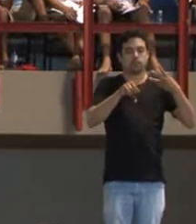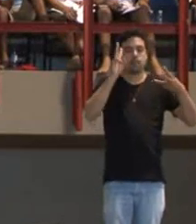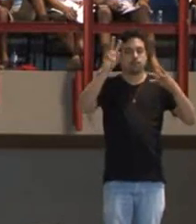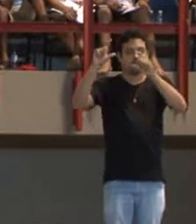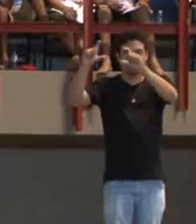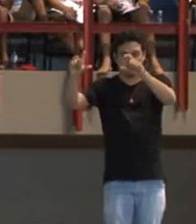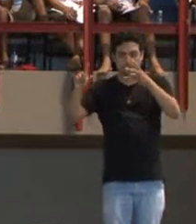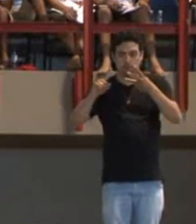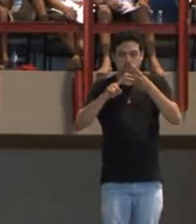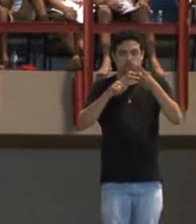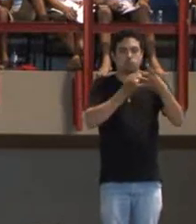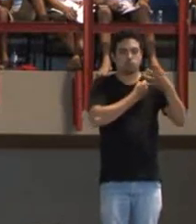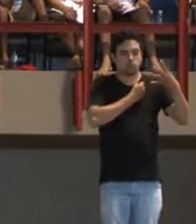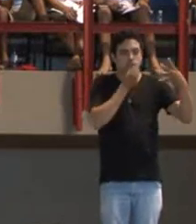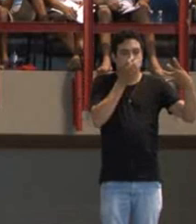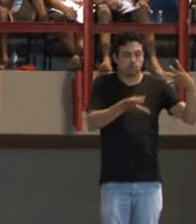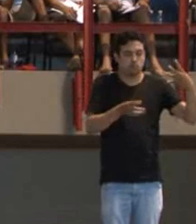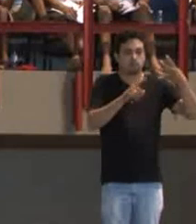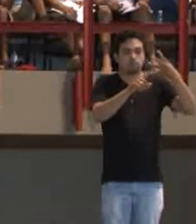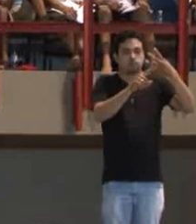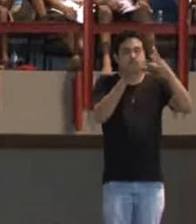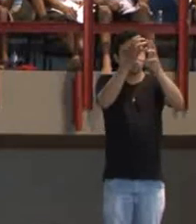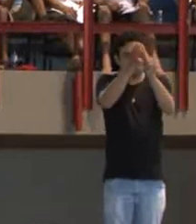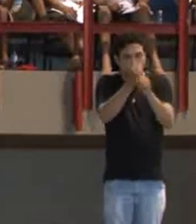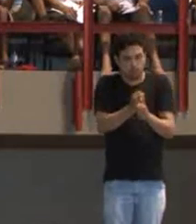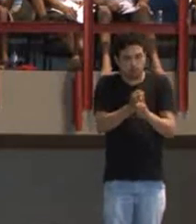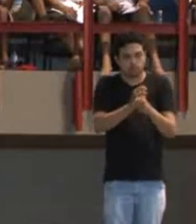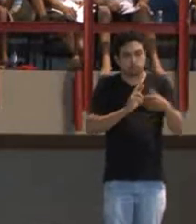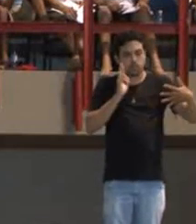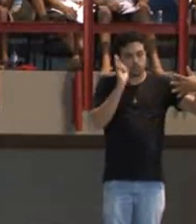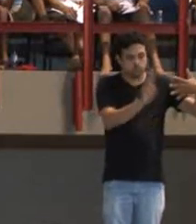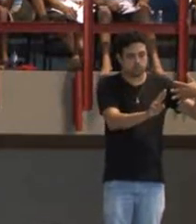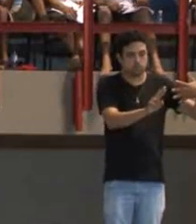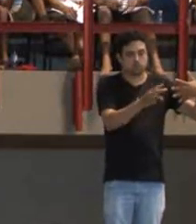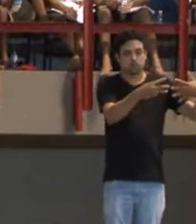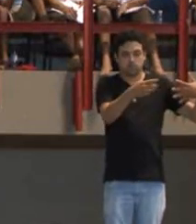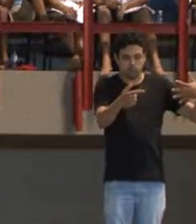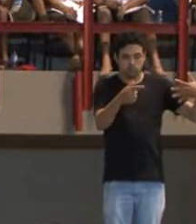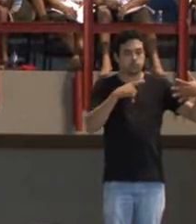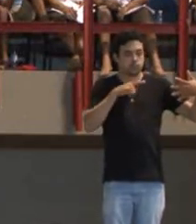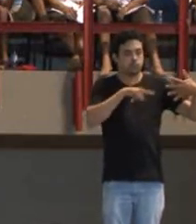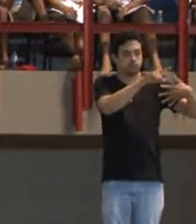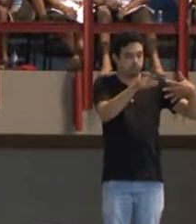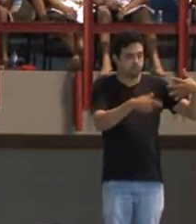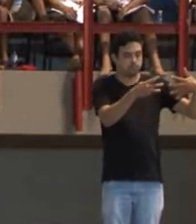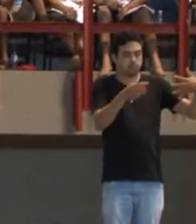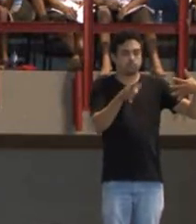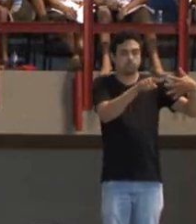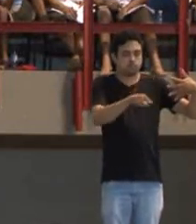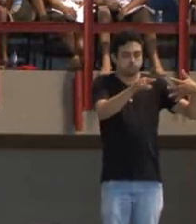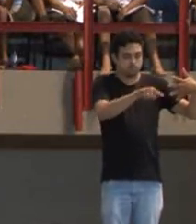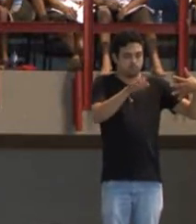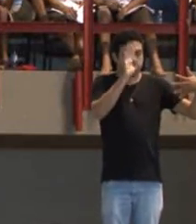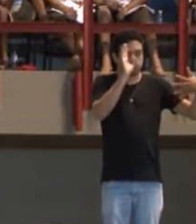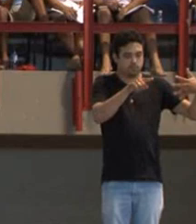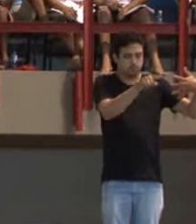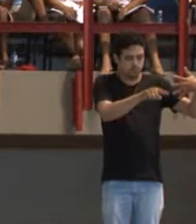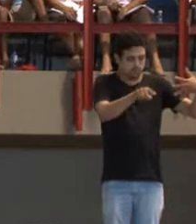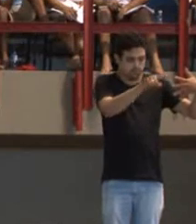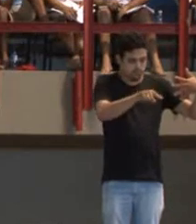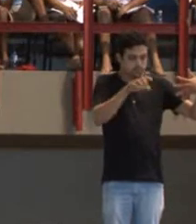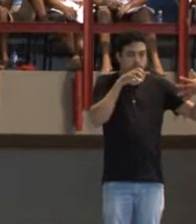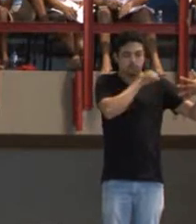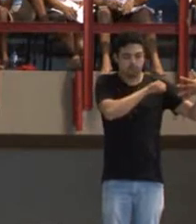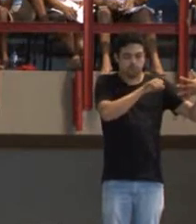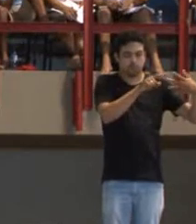da fórmula, os números eram bonitinhos, tu calculou, achou 32 e tinha 32 nas alternativas. Tu marca bem